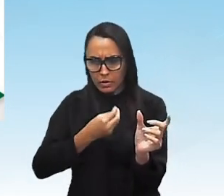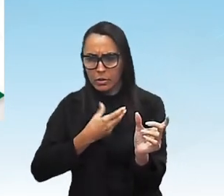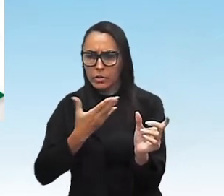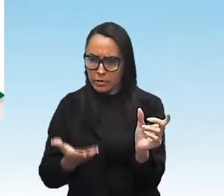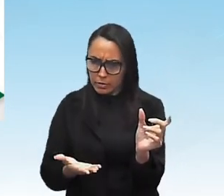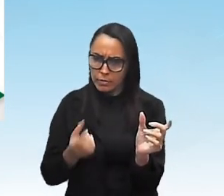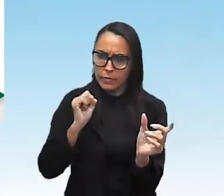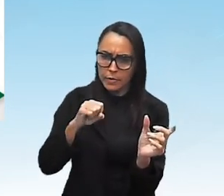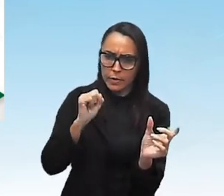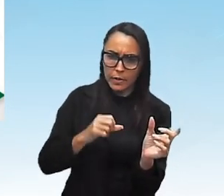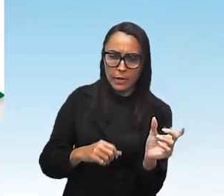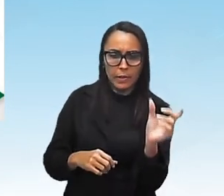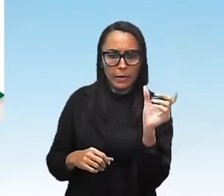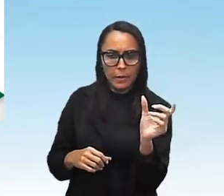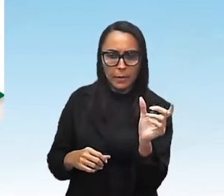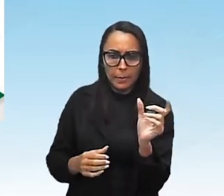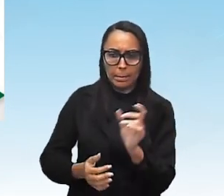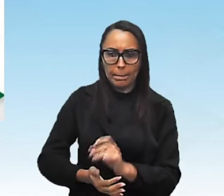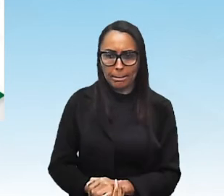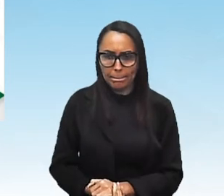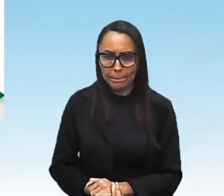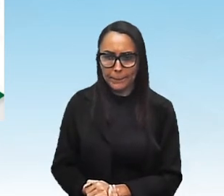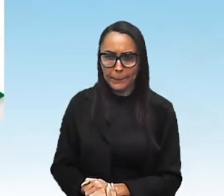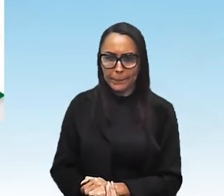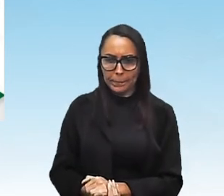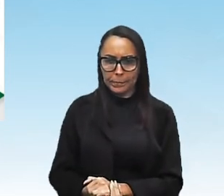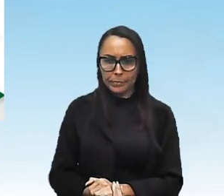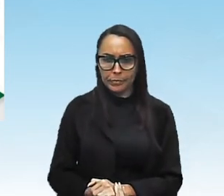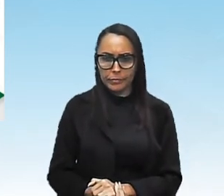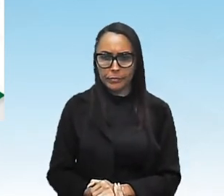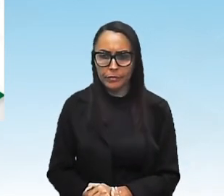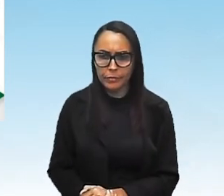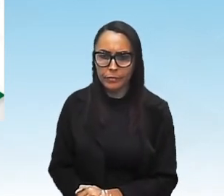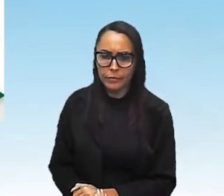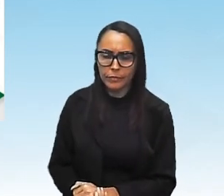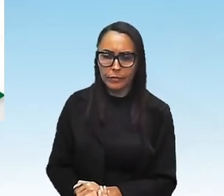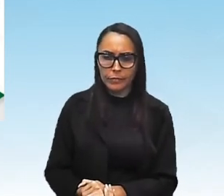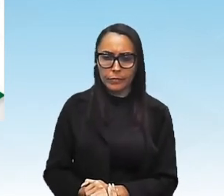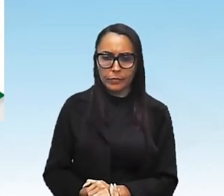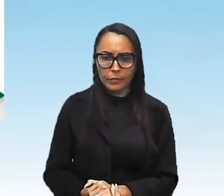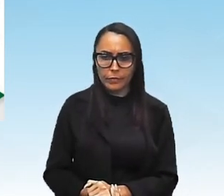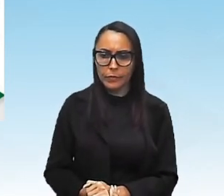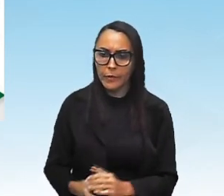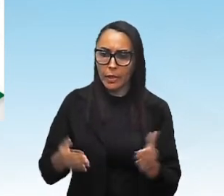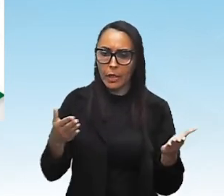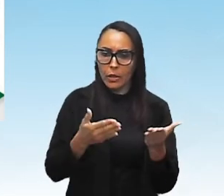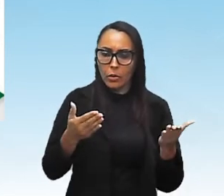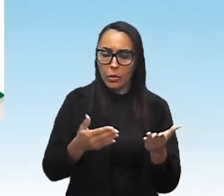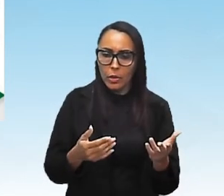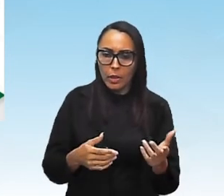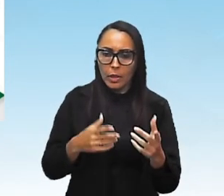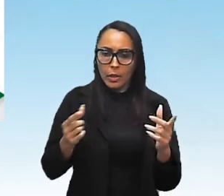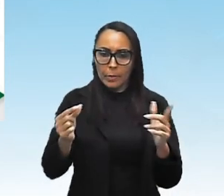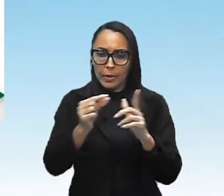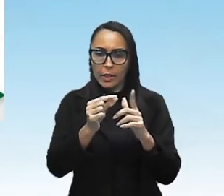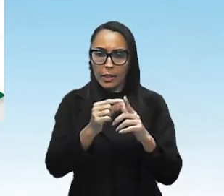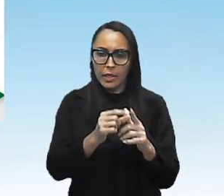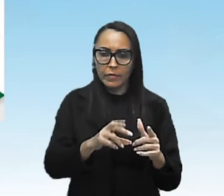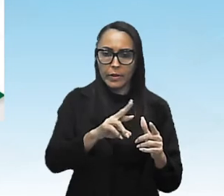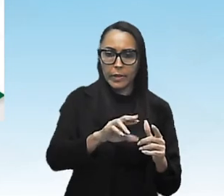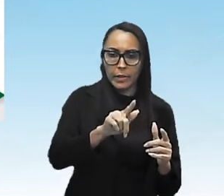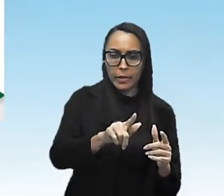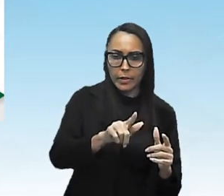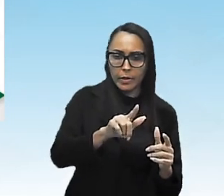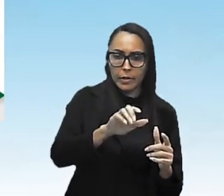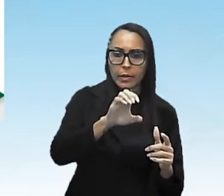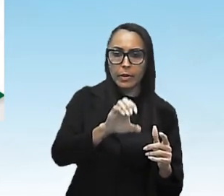A parasintética não é capaz de fazer-se isso. Vamos ver aqui. Regressiva. Na tela, por favor, em caixa